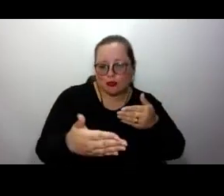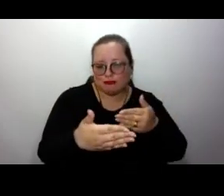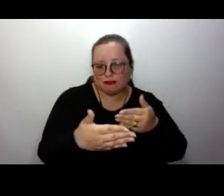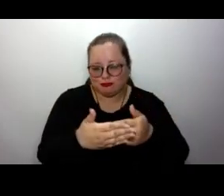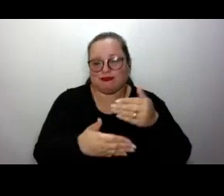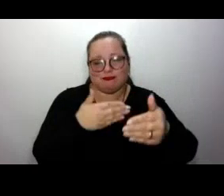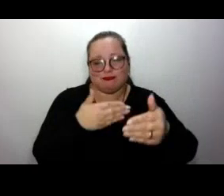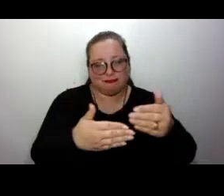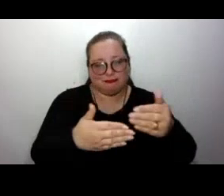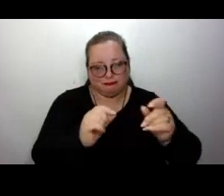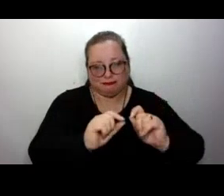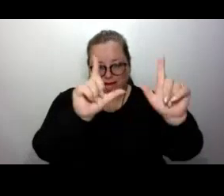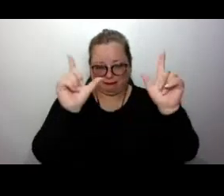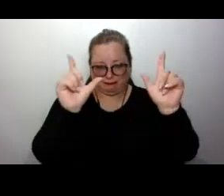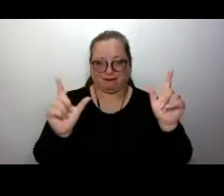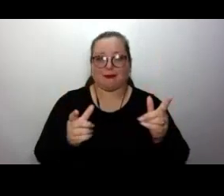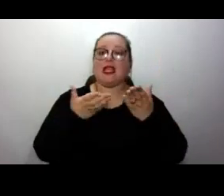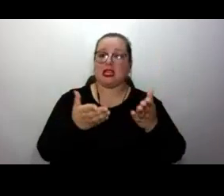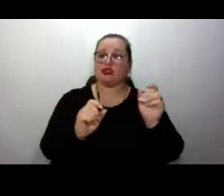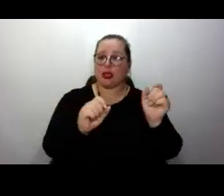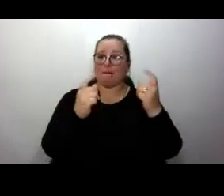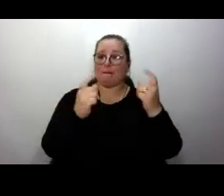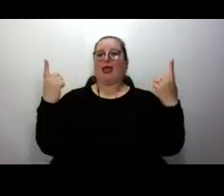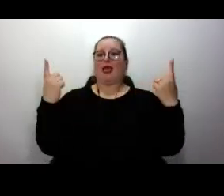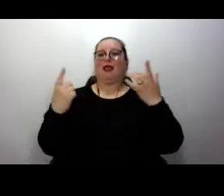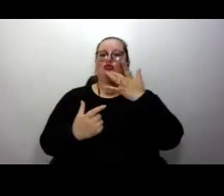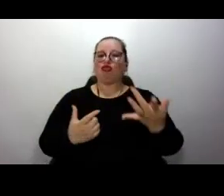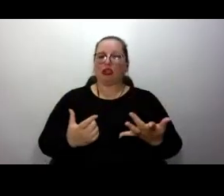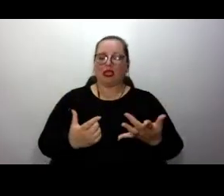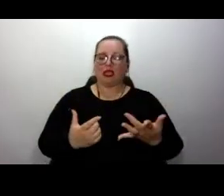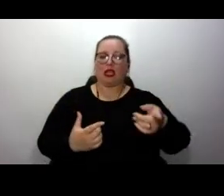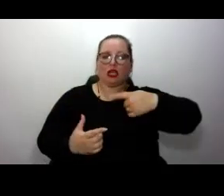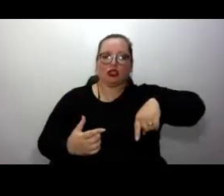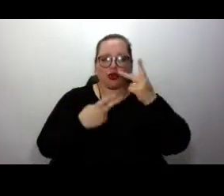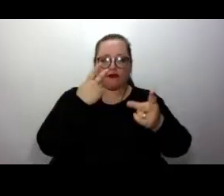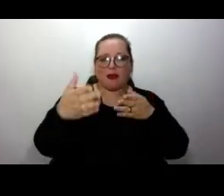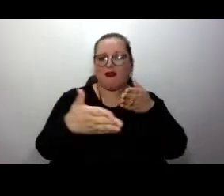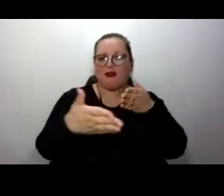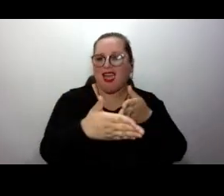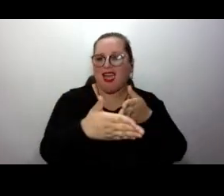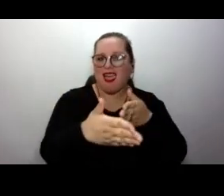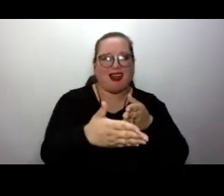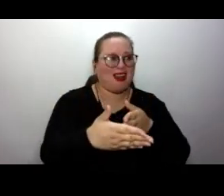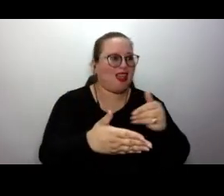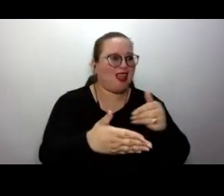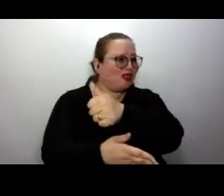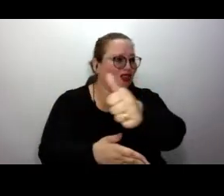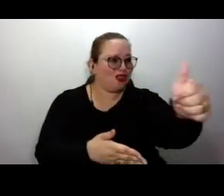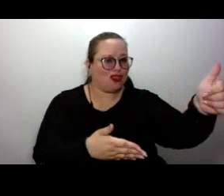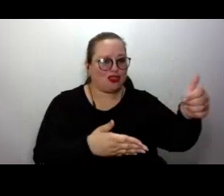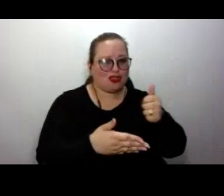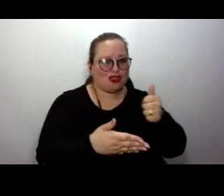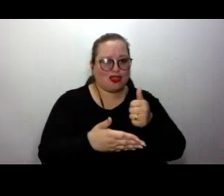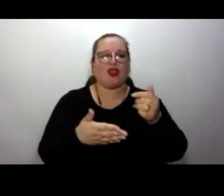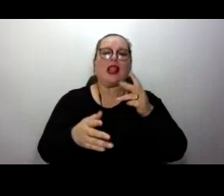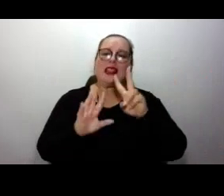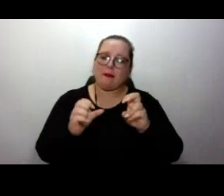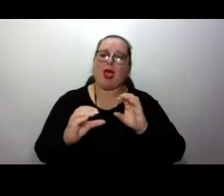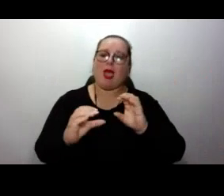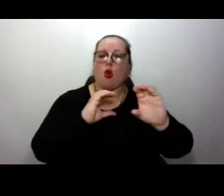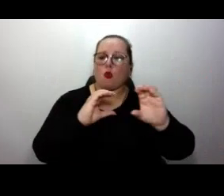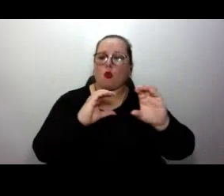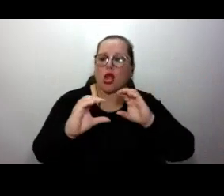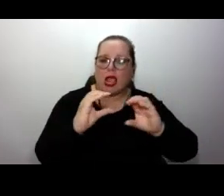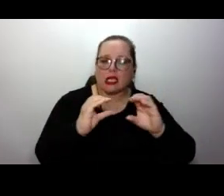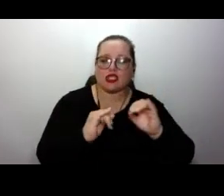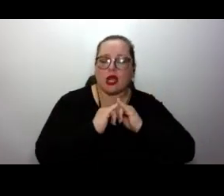paulatinamente. Y ello impacta específicamente en estas barreras del entorno, ¿no es cierto?, que tienen que ver con la comunicación, con la información a